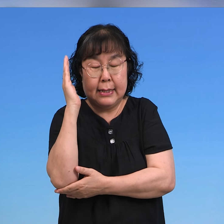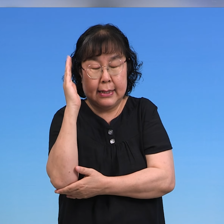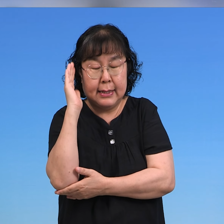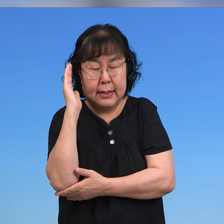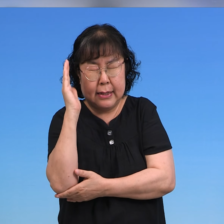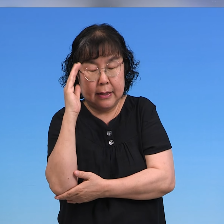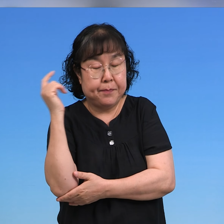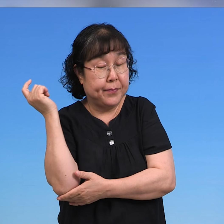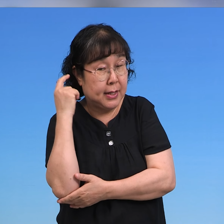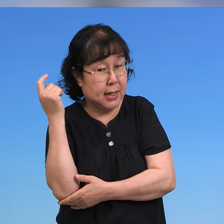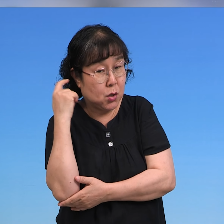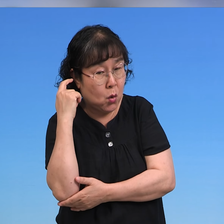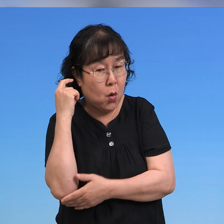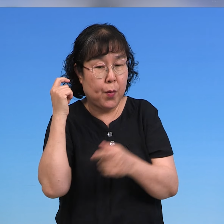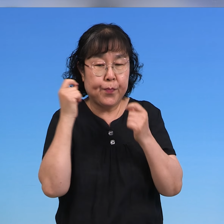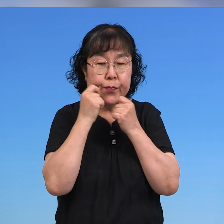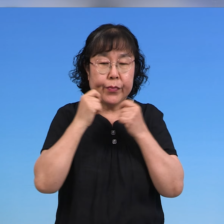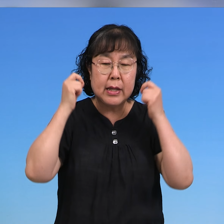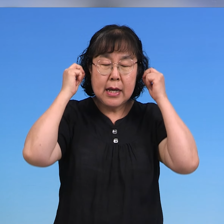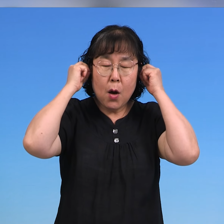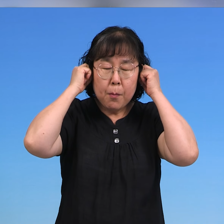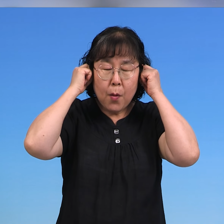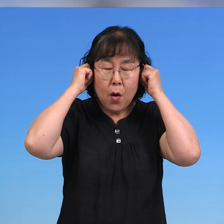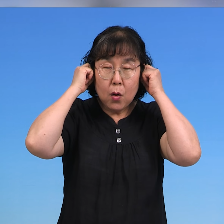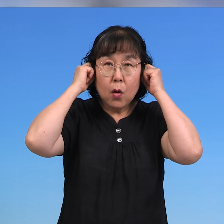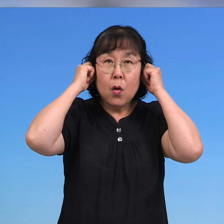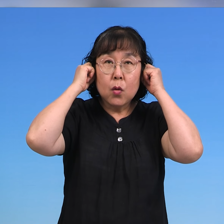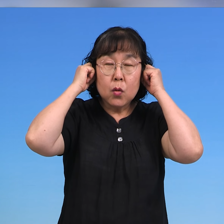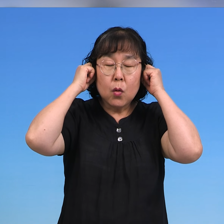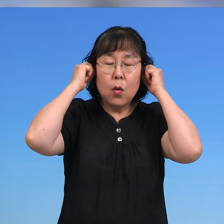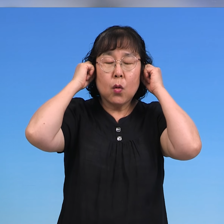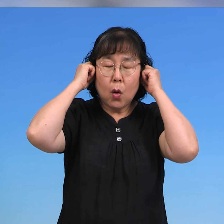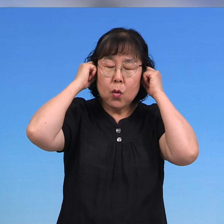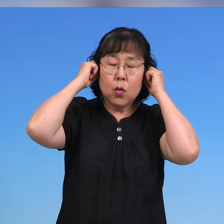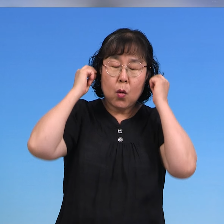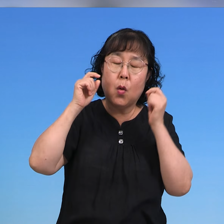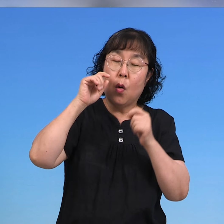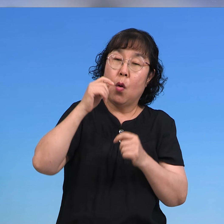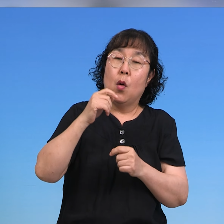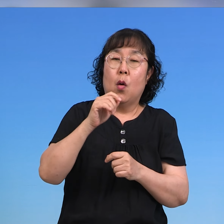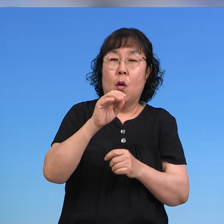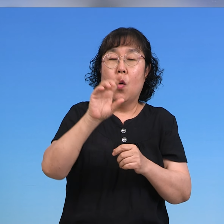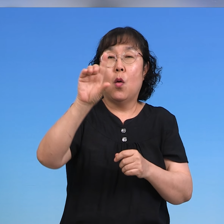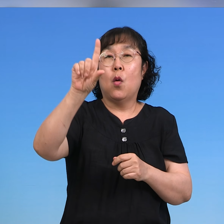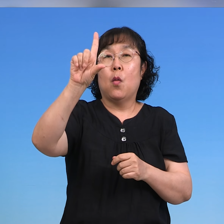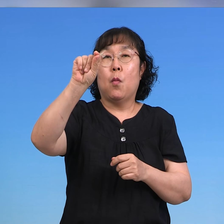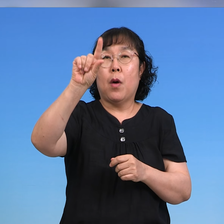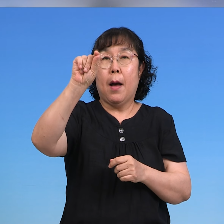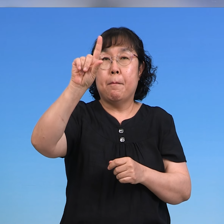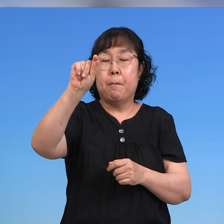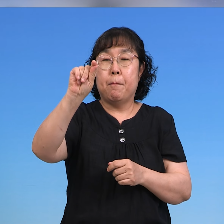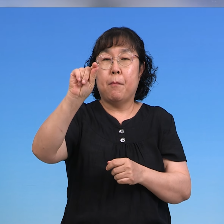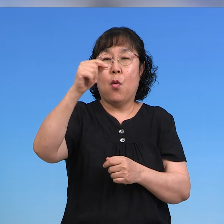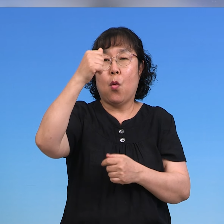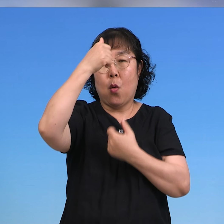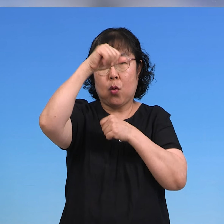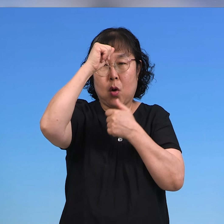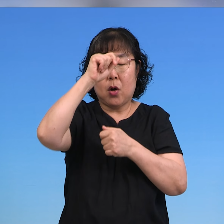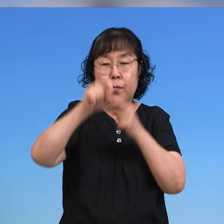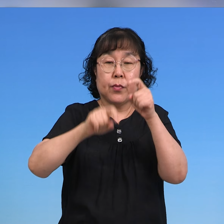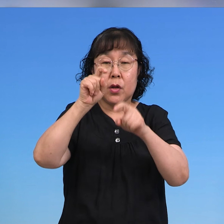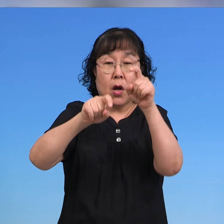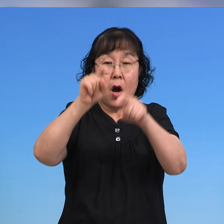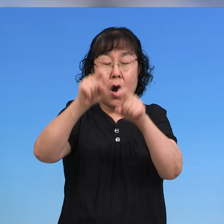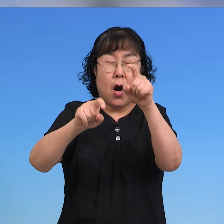제가 이어폰으로 준비해가지고 그렇게 하고는 만보씩을 걸으면요, 시간 진짜 금방 가요. 그리고 만보를 여러분이 걸을